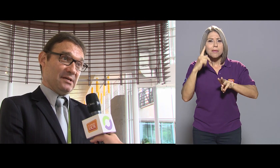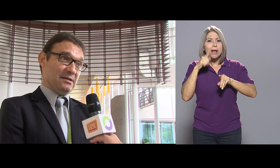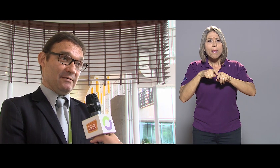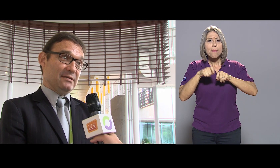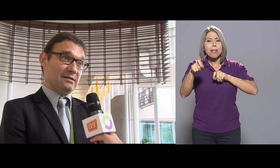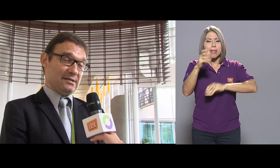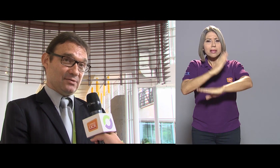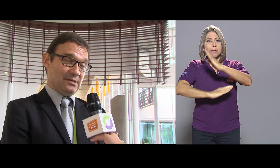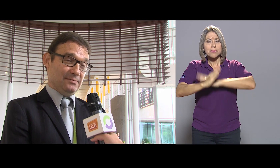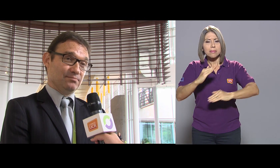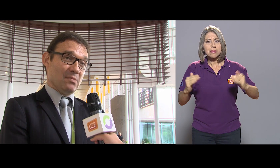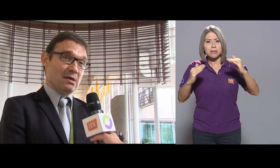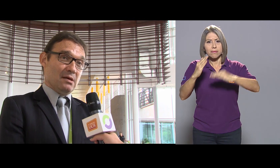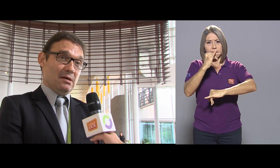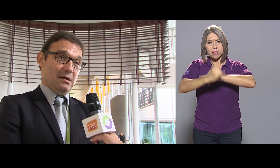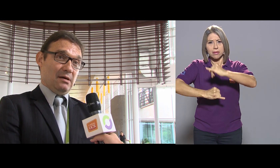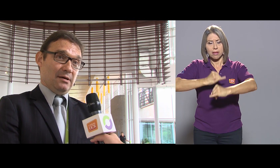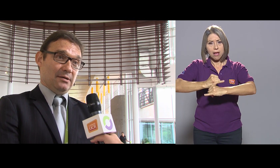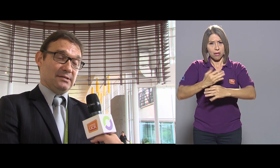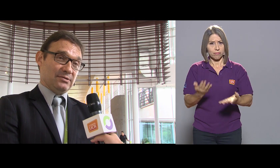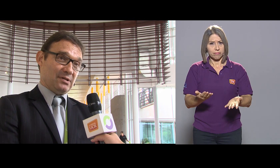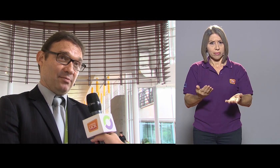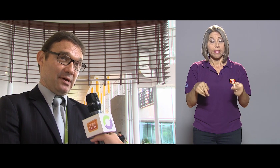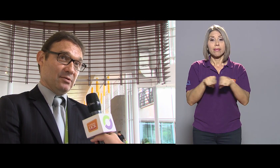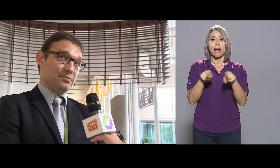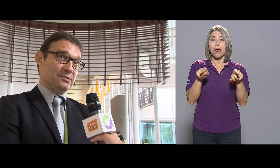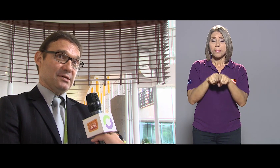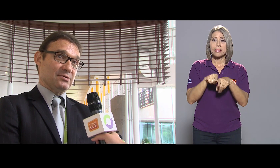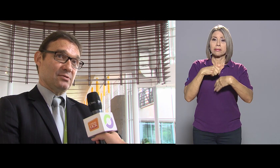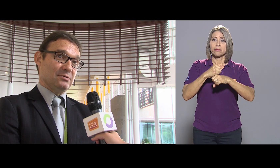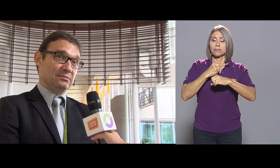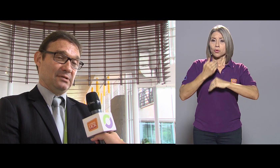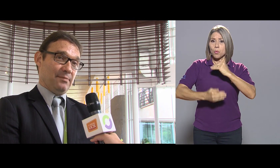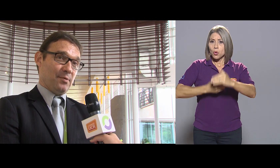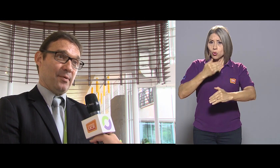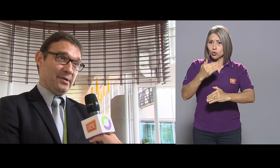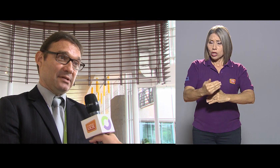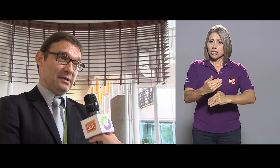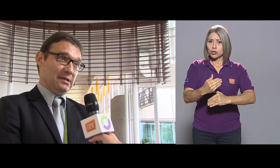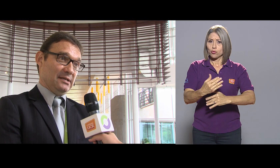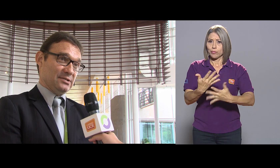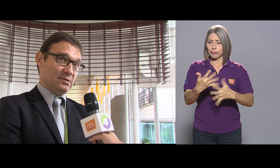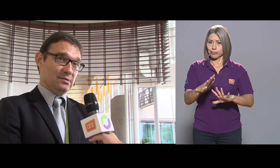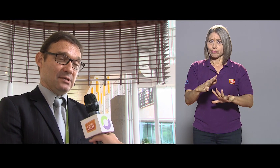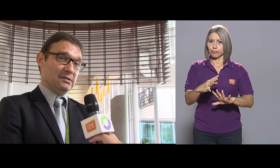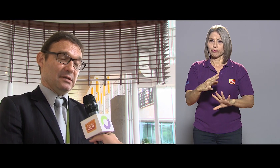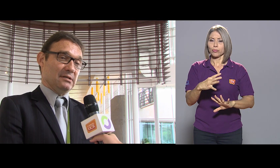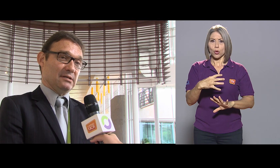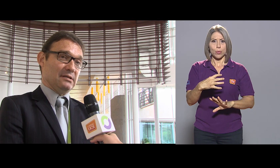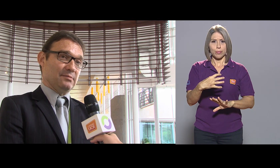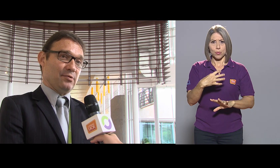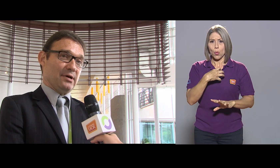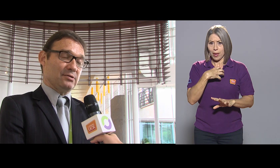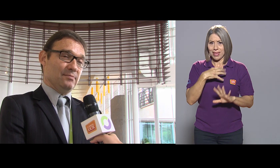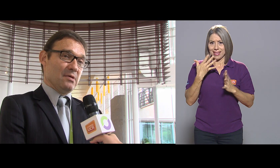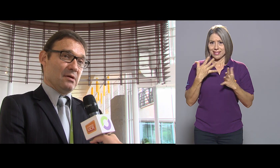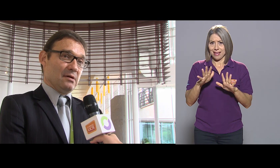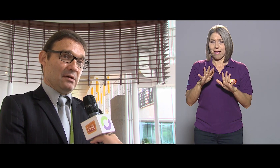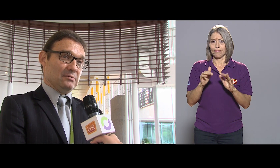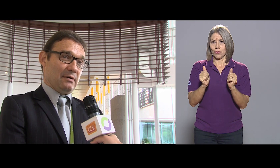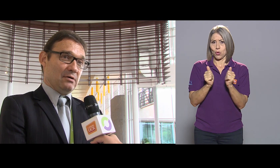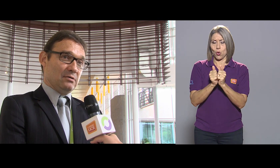la discapacidad a nivel internacional. Se hizo también un proceso ya propiamente en el inicio del